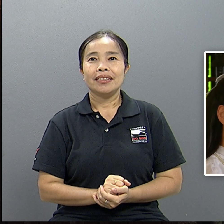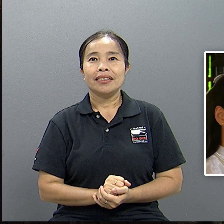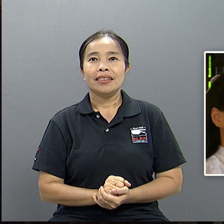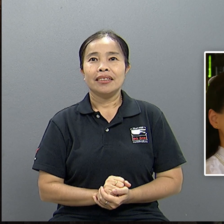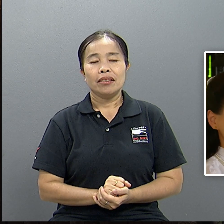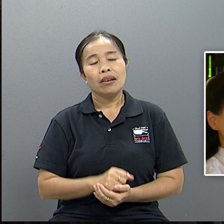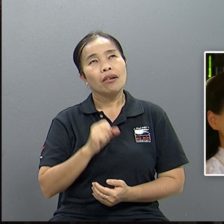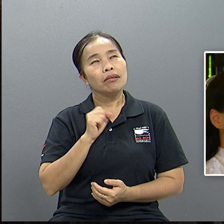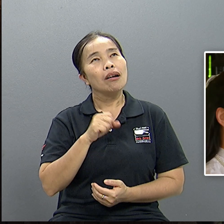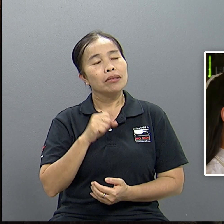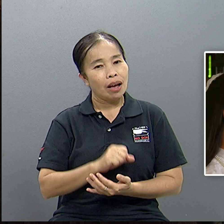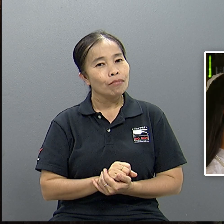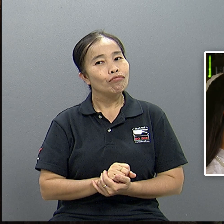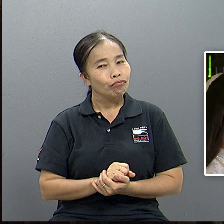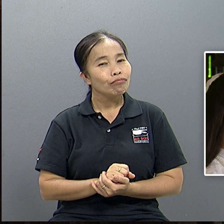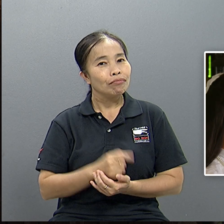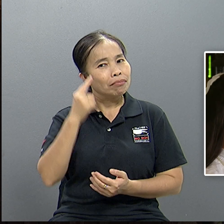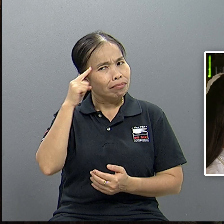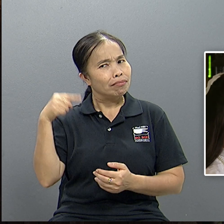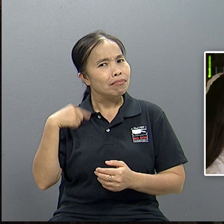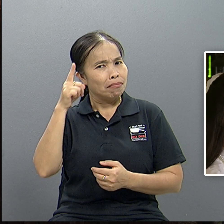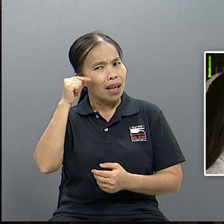ก็จริงอย่างที่แม่ปรางว่านะ